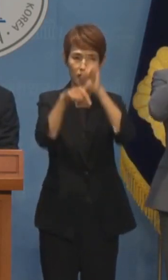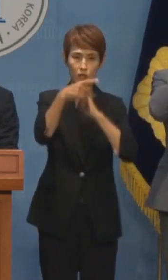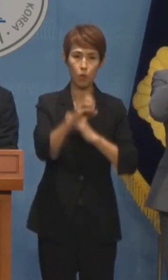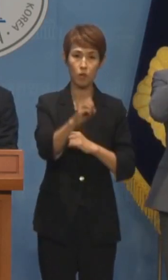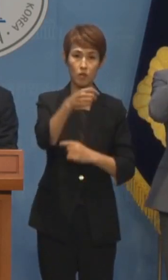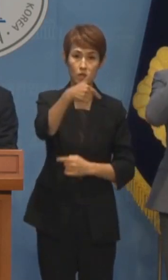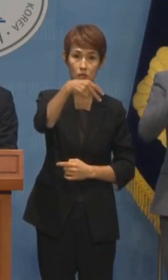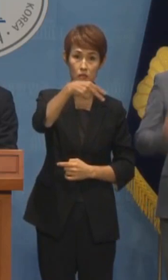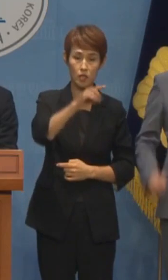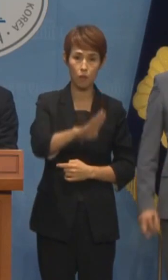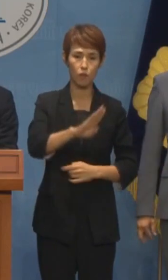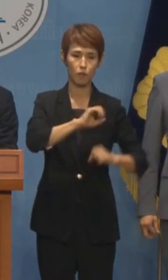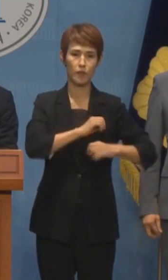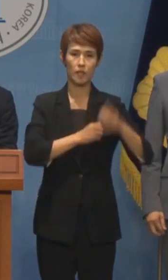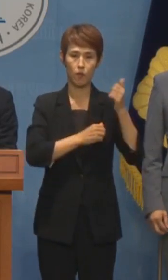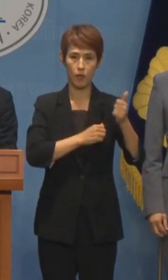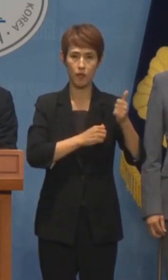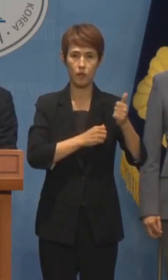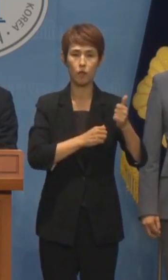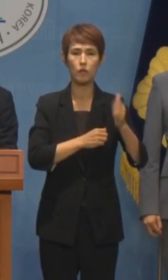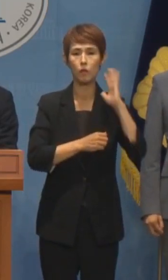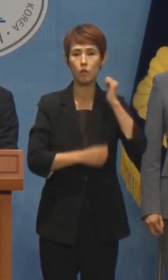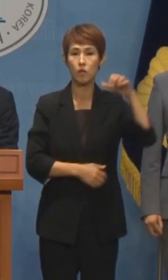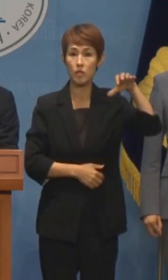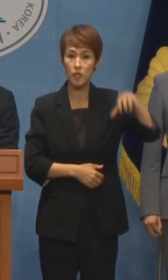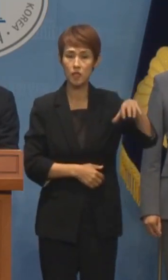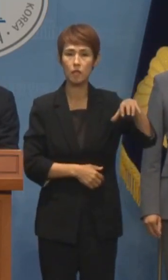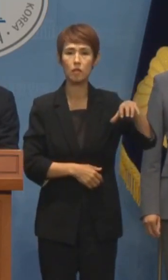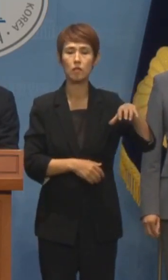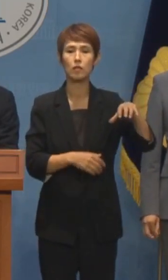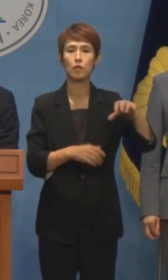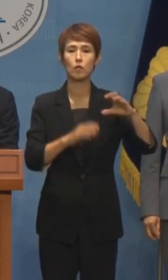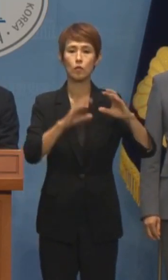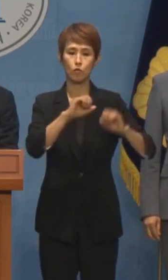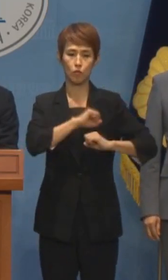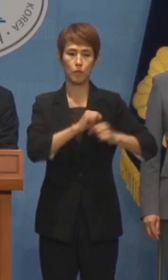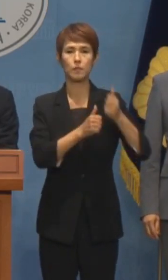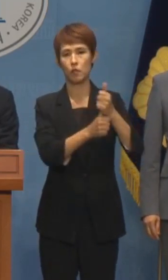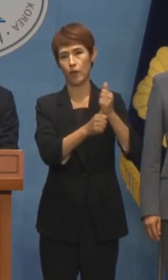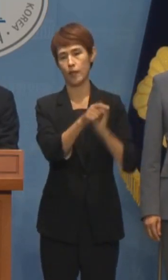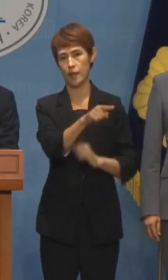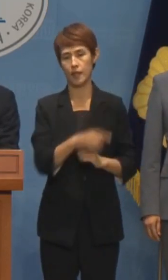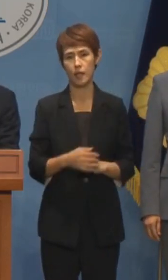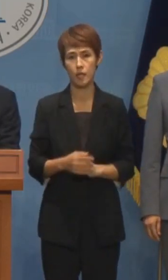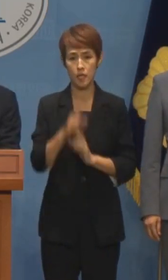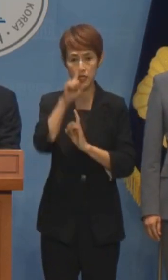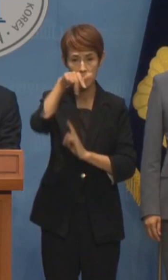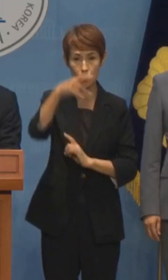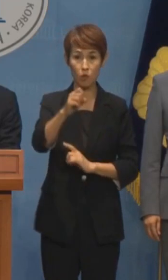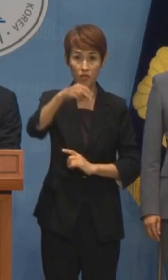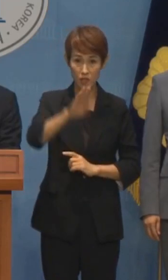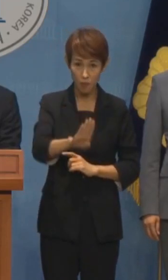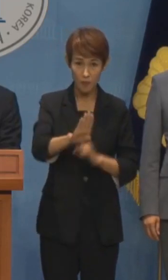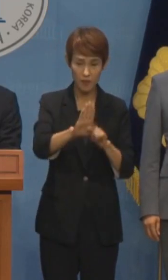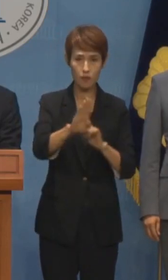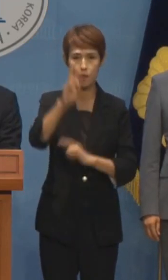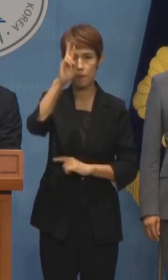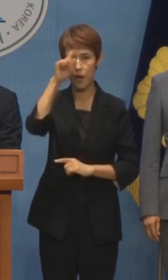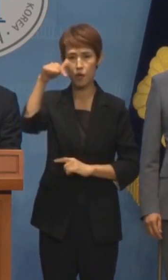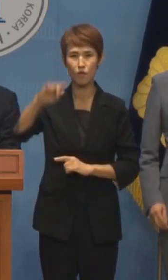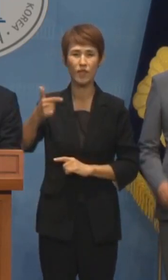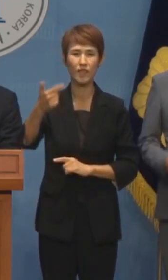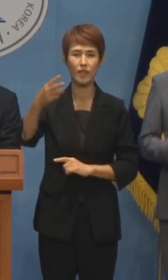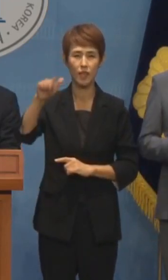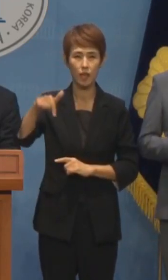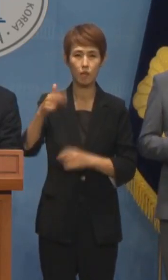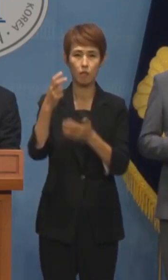국방부 장관, 임기훈 전 대통령실 국방비서관입니다. 이종섭은 박균택 법제사법위원회